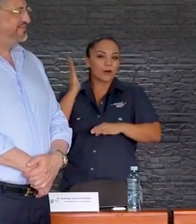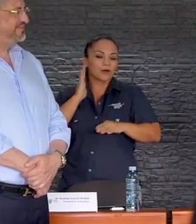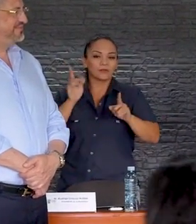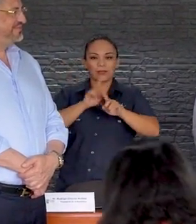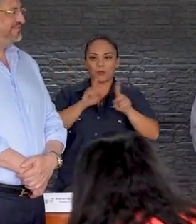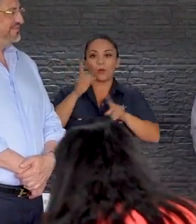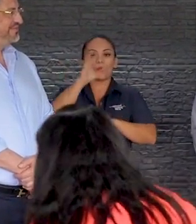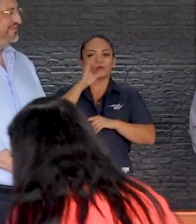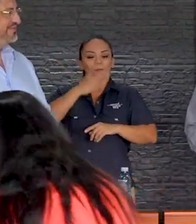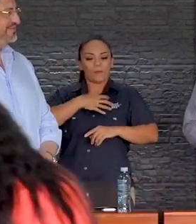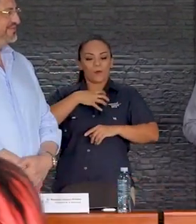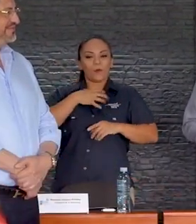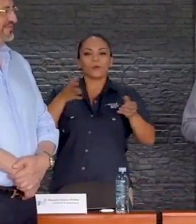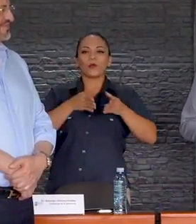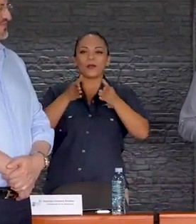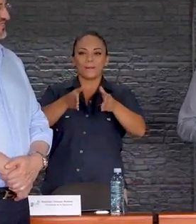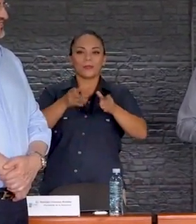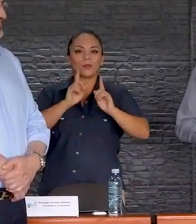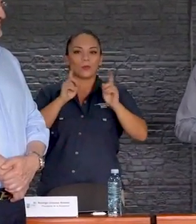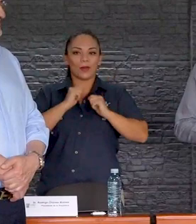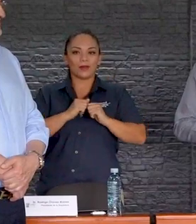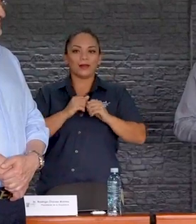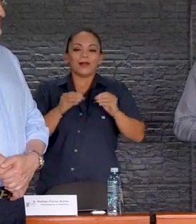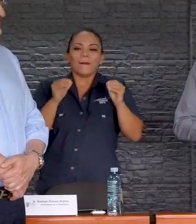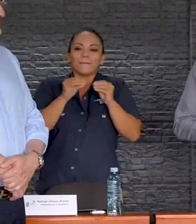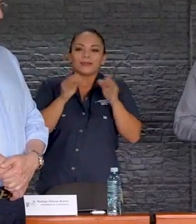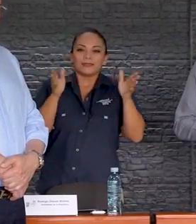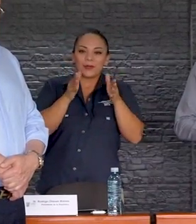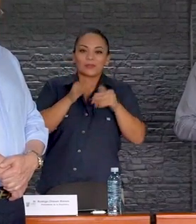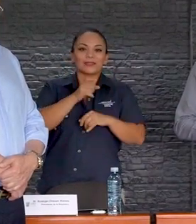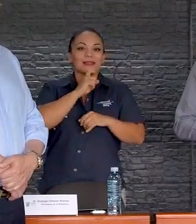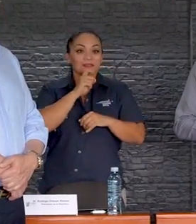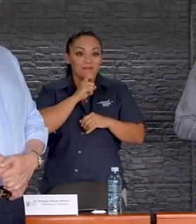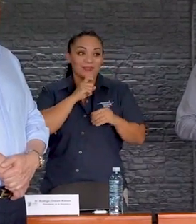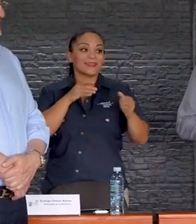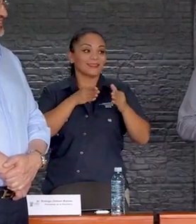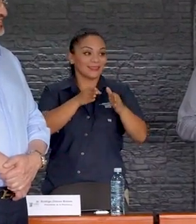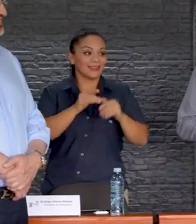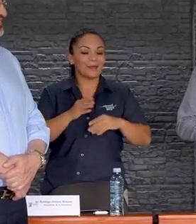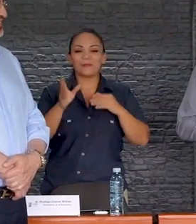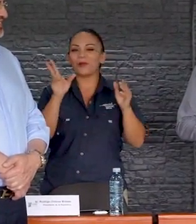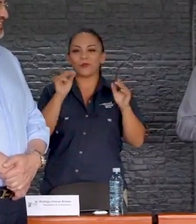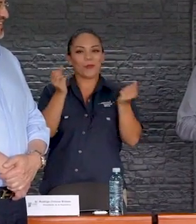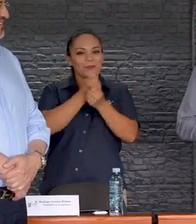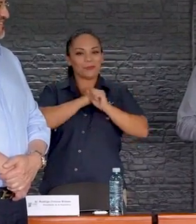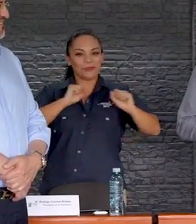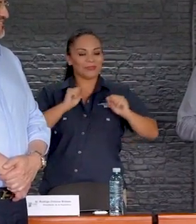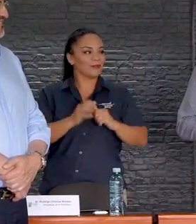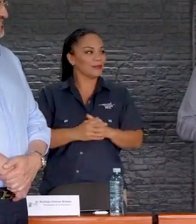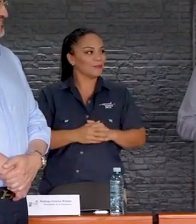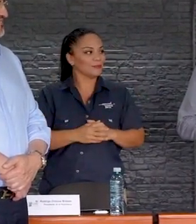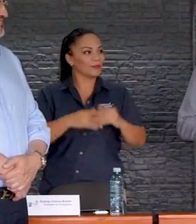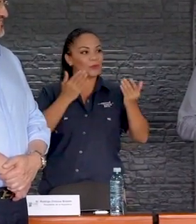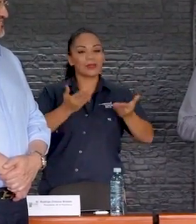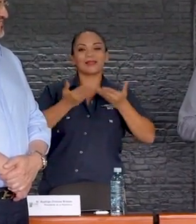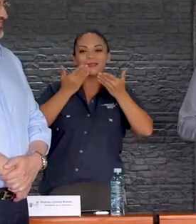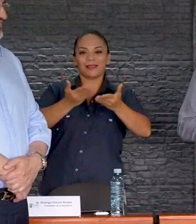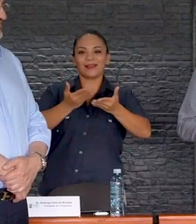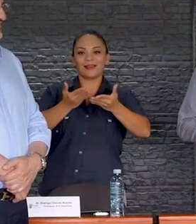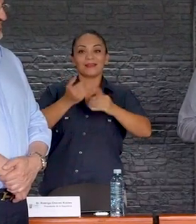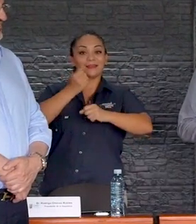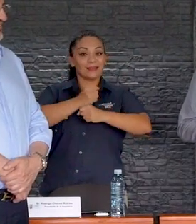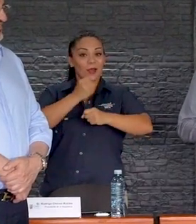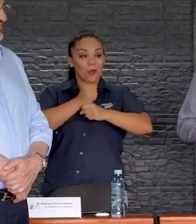mi propia senda la más angosta y difícil, pero no la imposible. Y para entregarle esta obra,